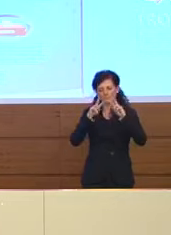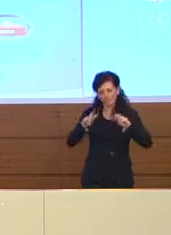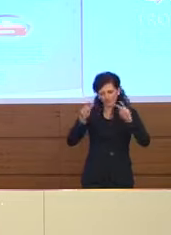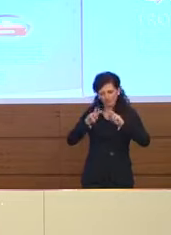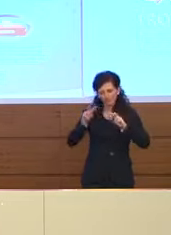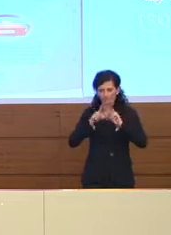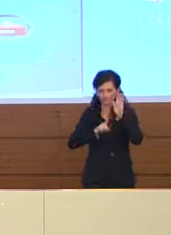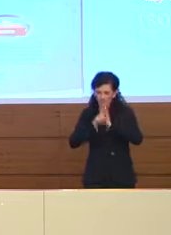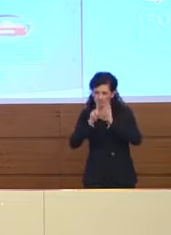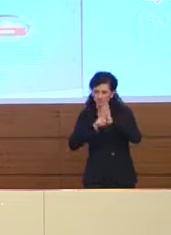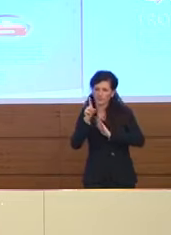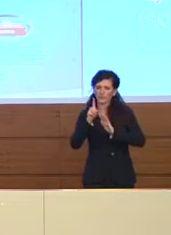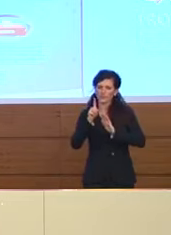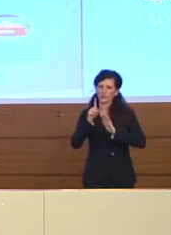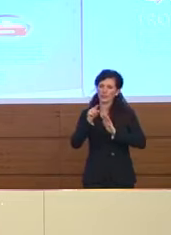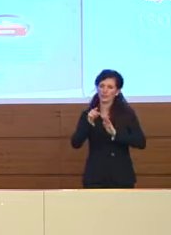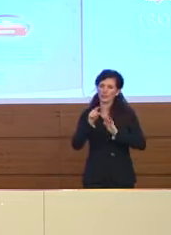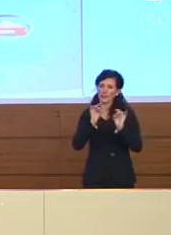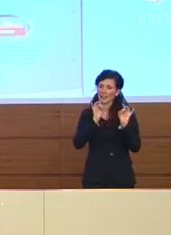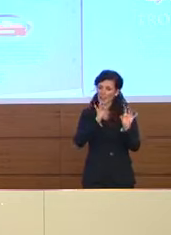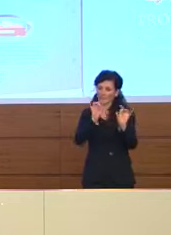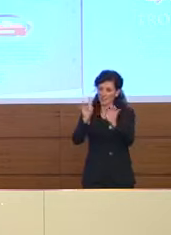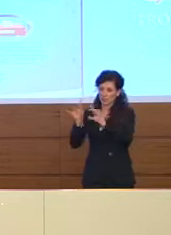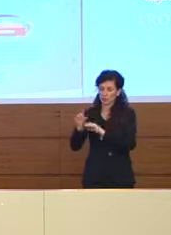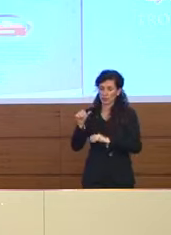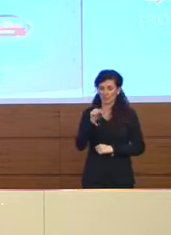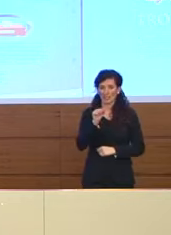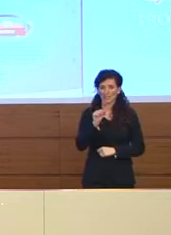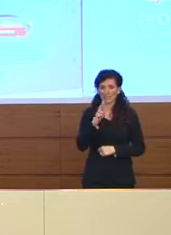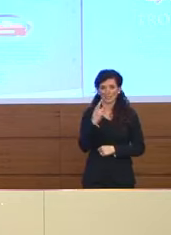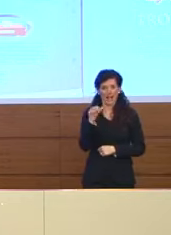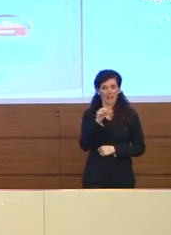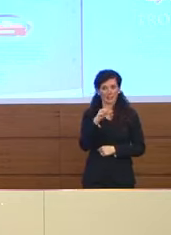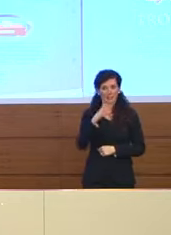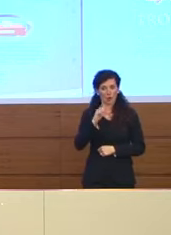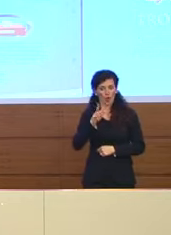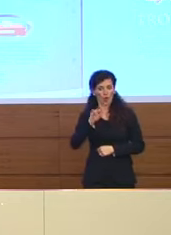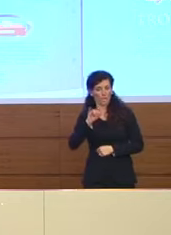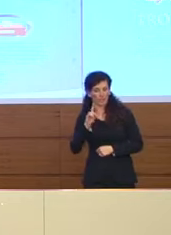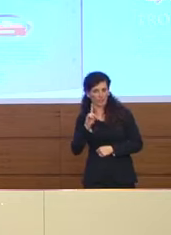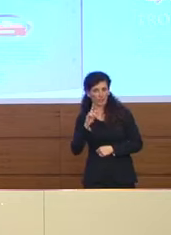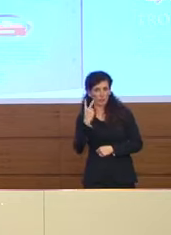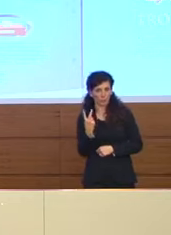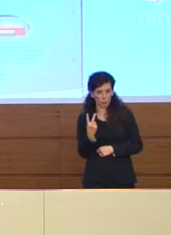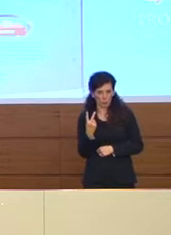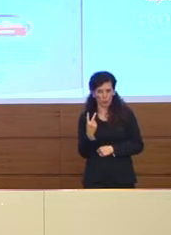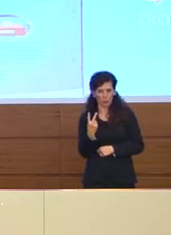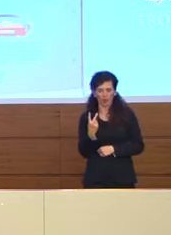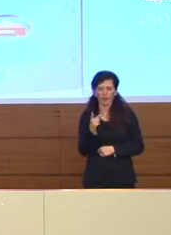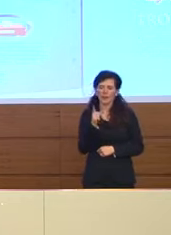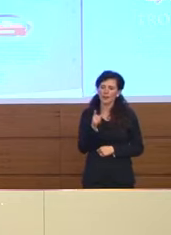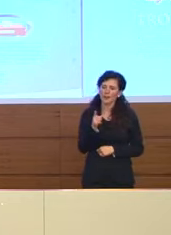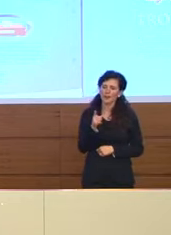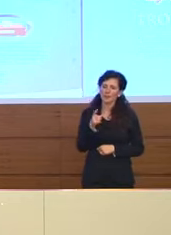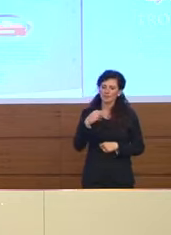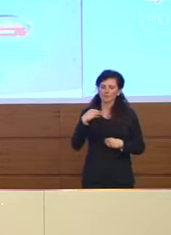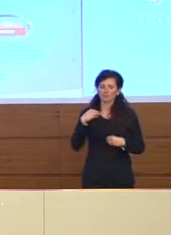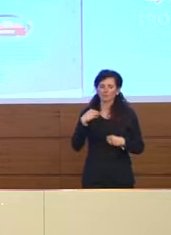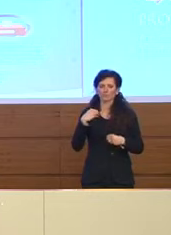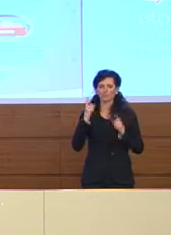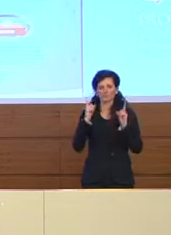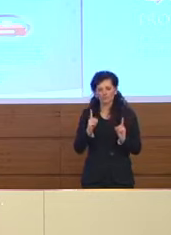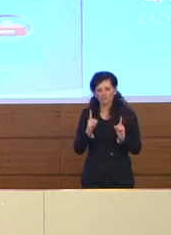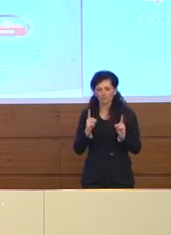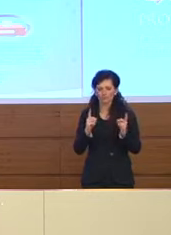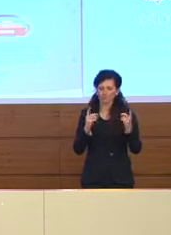della infezione da sasco v2 sulle varie funzionalità dell'organo è un